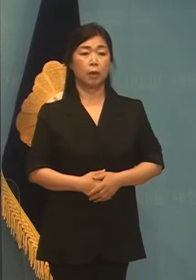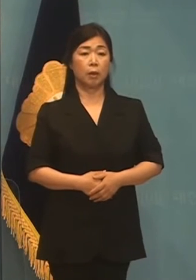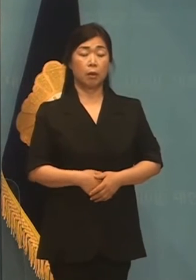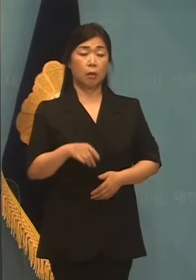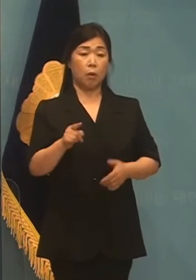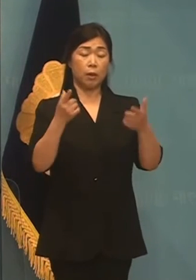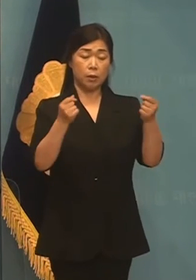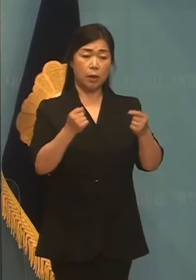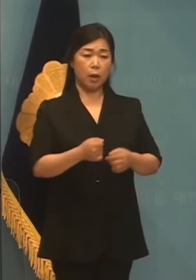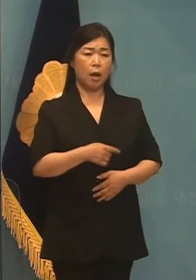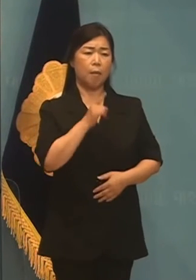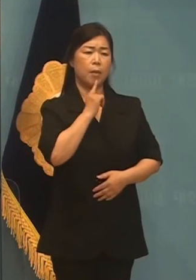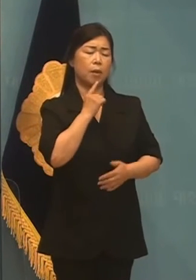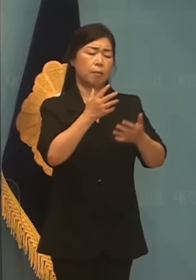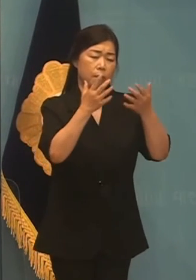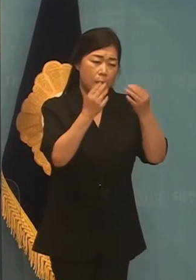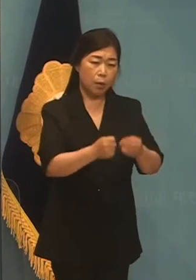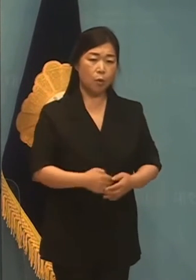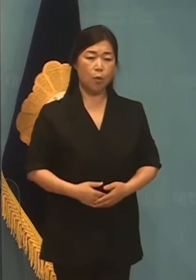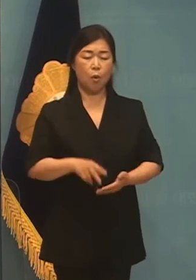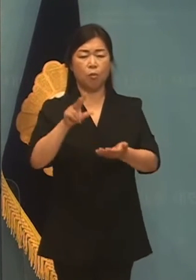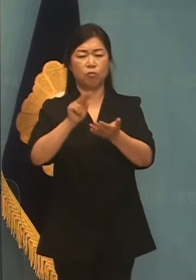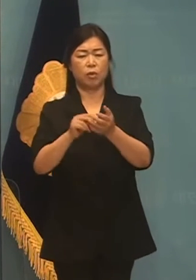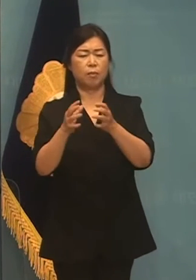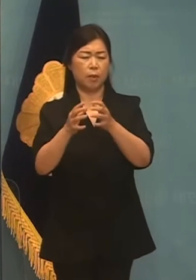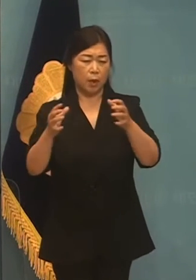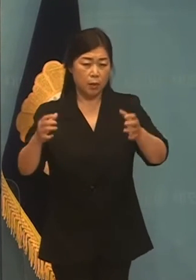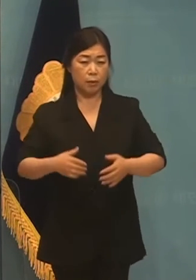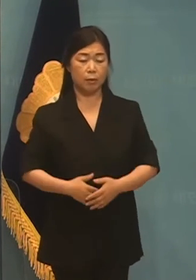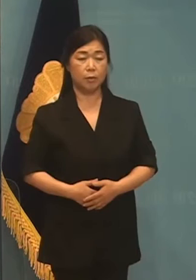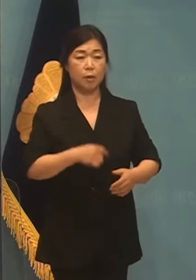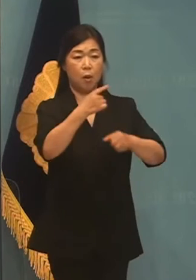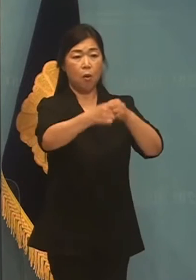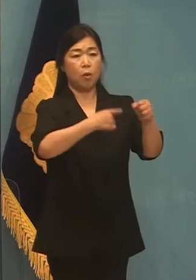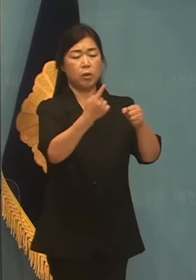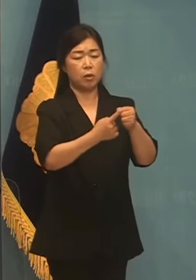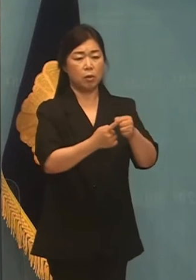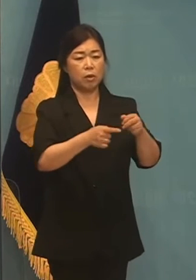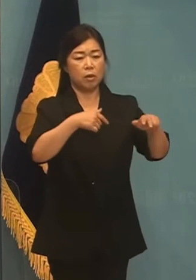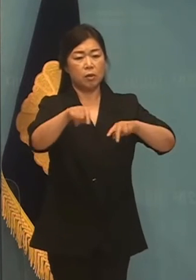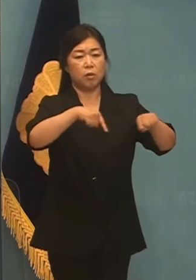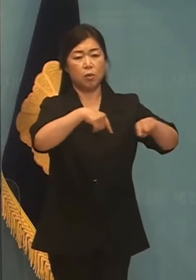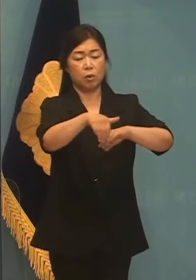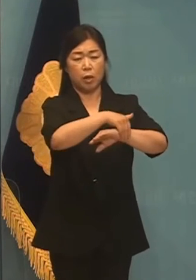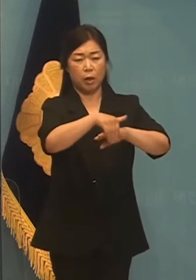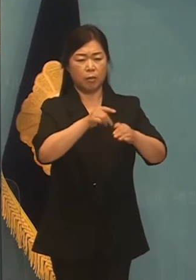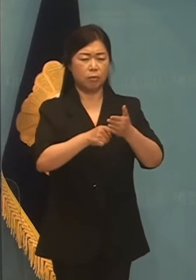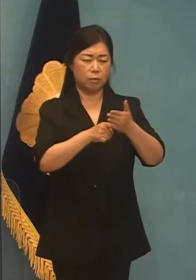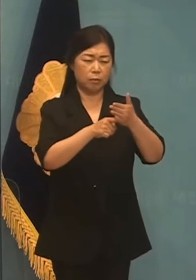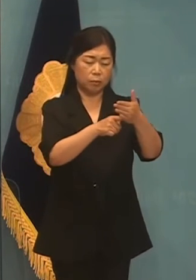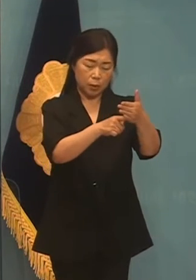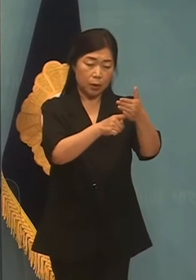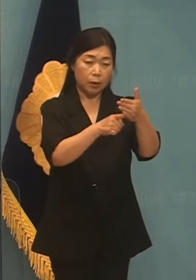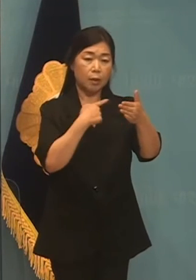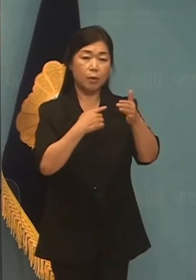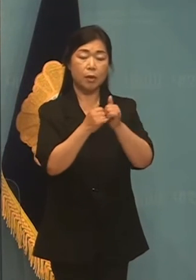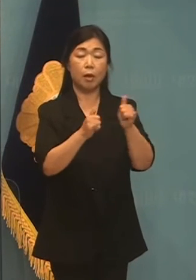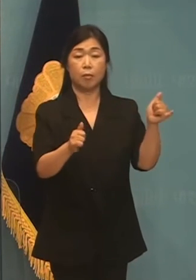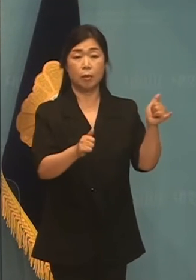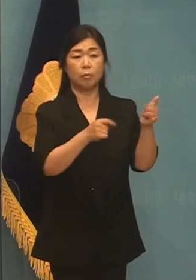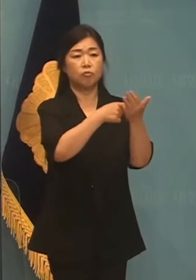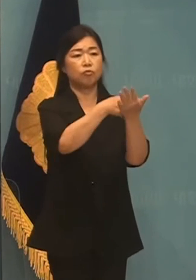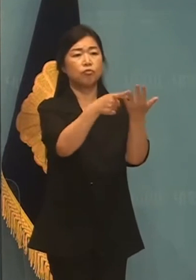이렇게 말도 많고 칼도 많은 탈원전을 밀어붙인 핵심 인물들이 있습니다.